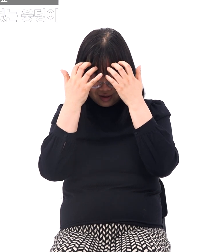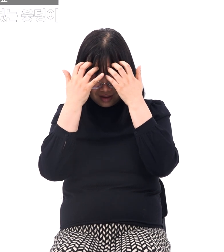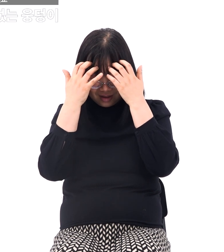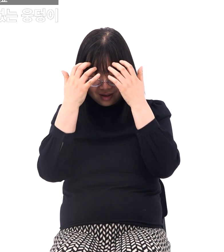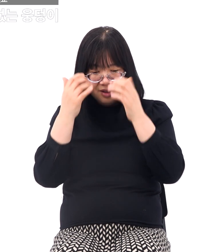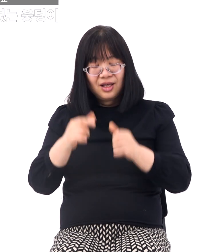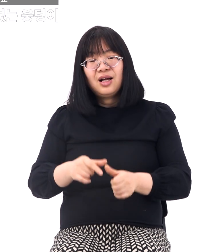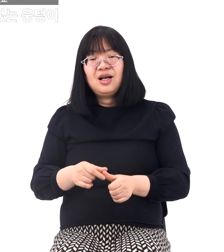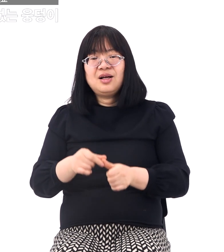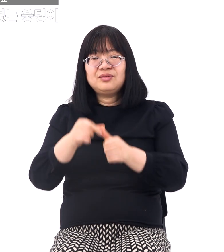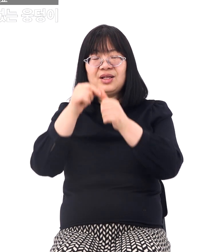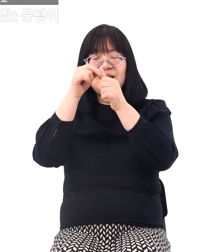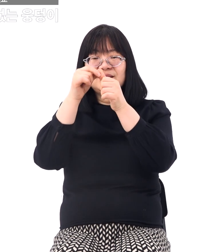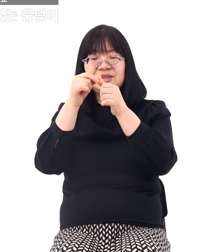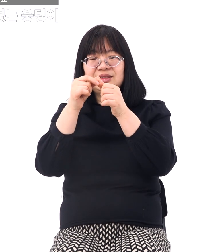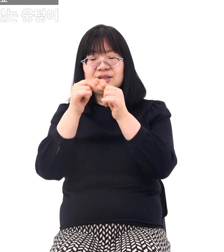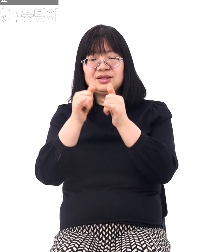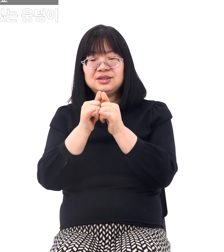고달파